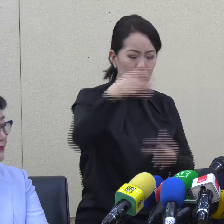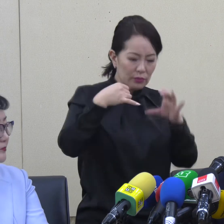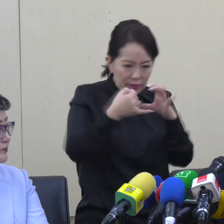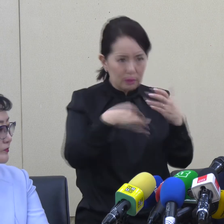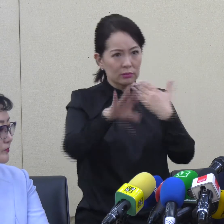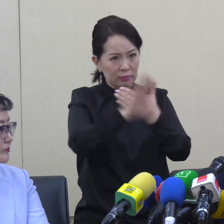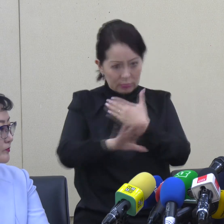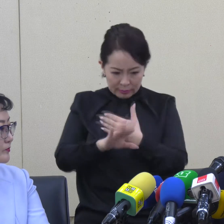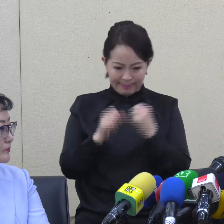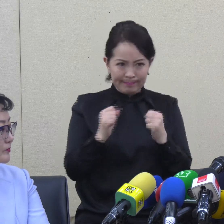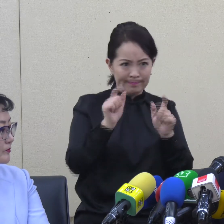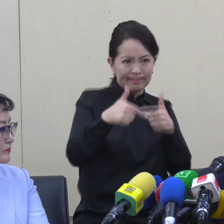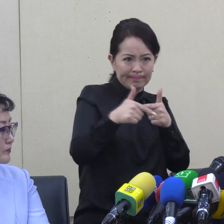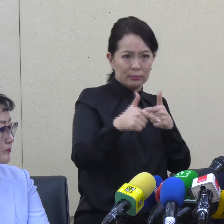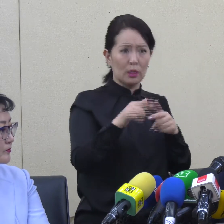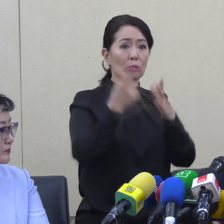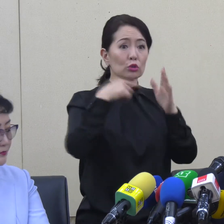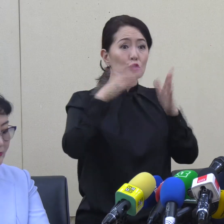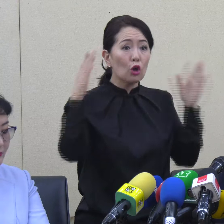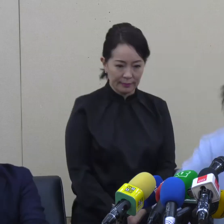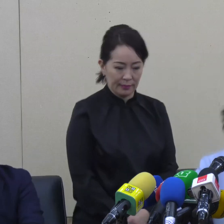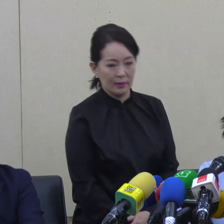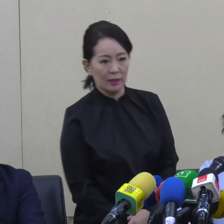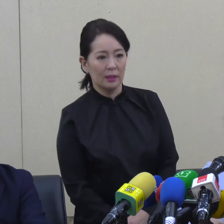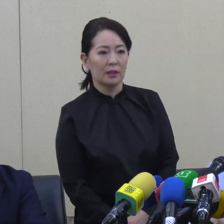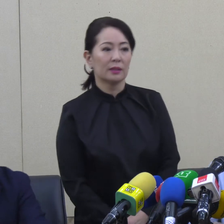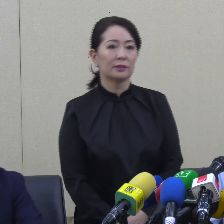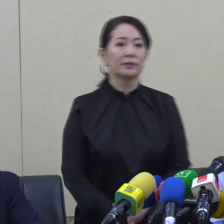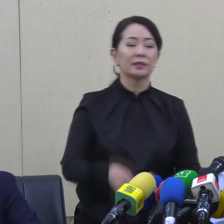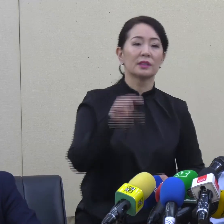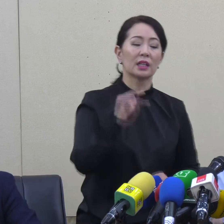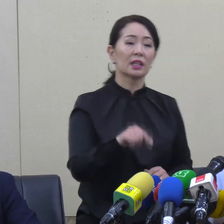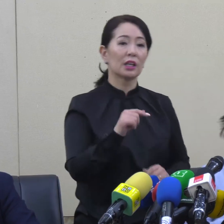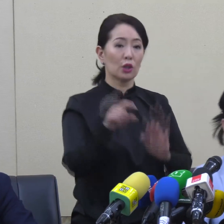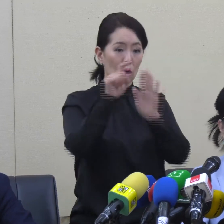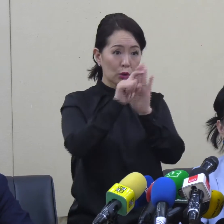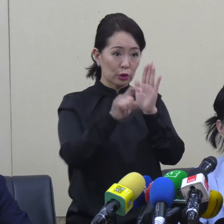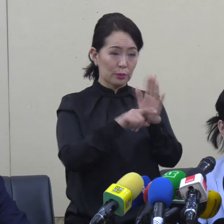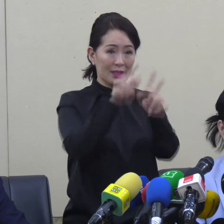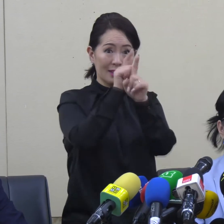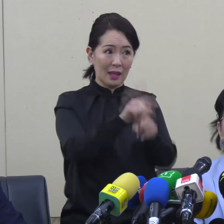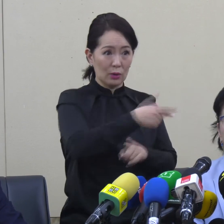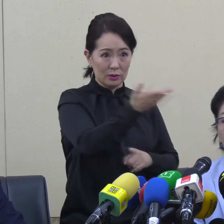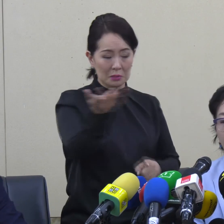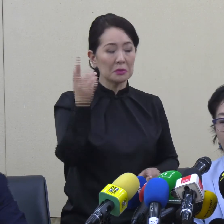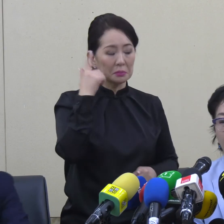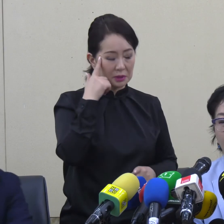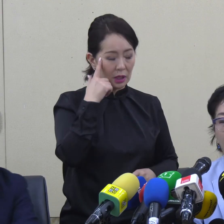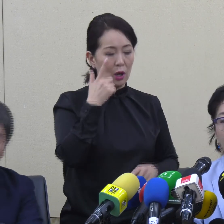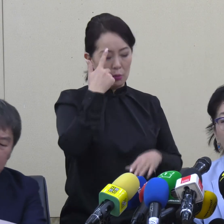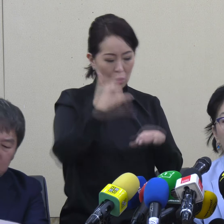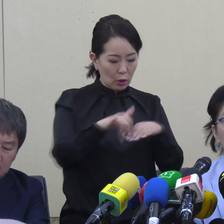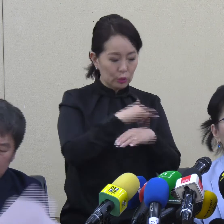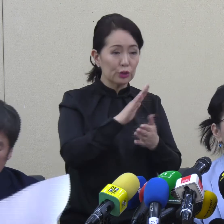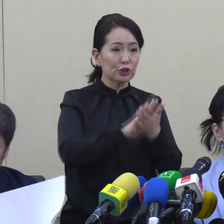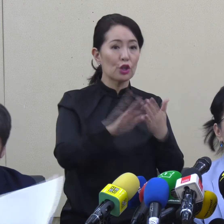тэмцэх бас том амжилт юм аа гэж. За ингээд одоо бид нар хөтлөр усаа та бүхэн мэдж байгаа. Монгол улсад бол энэ коронавирус